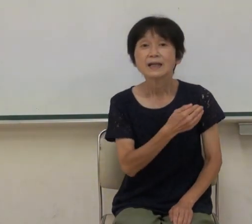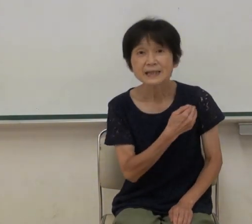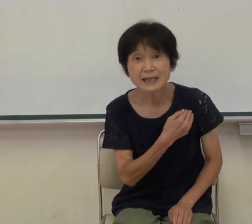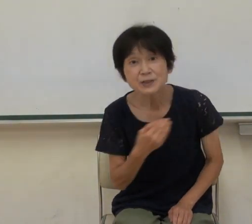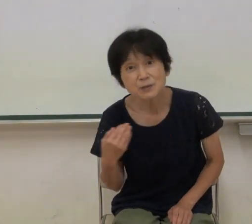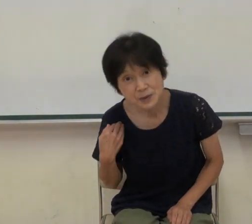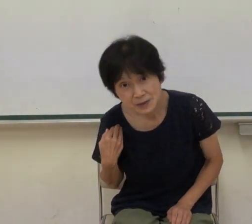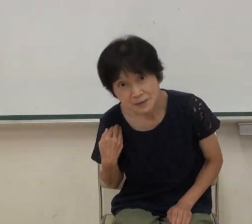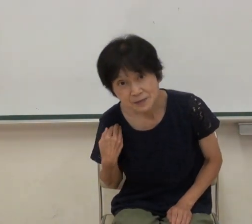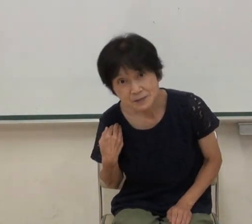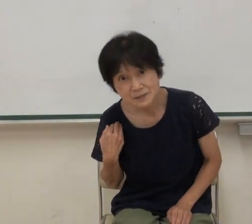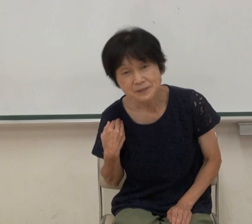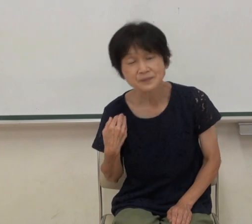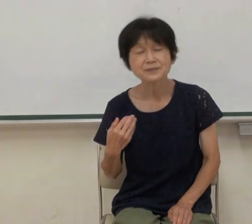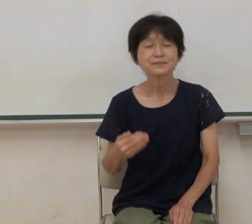大丈夫？